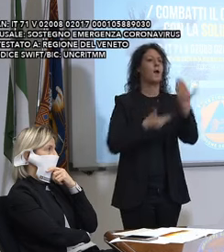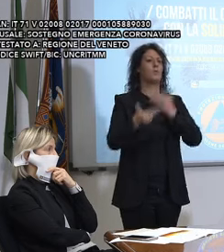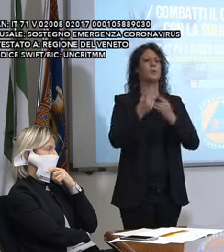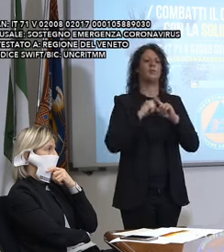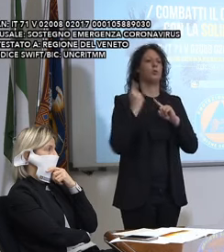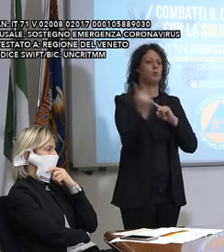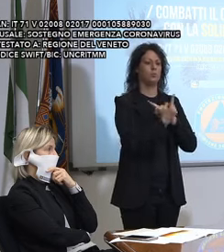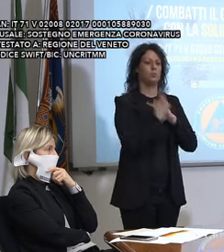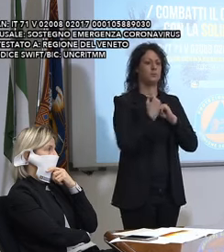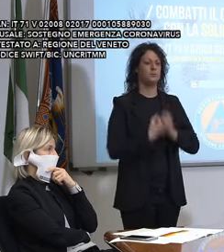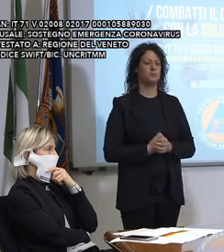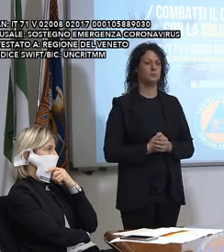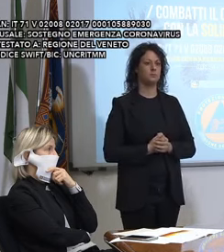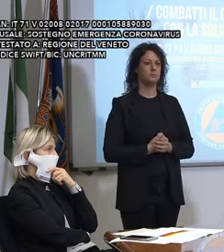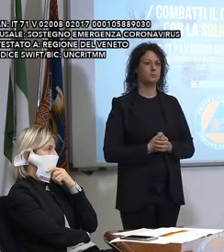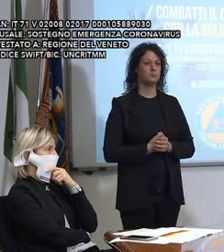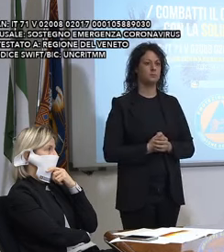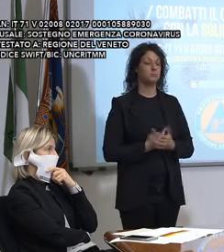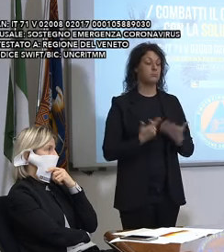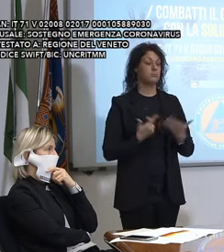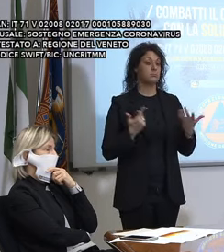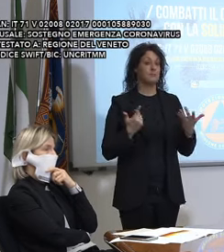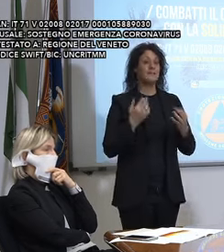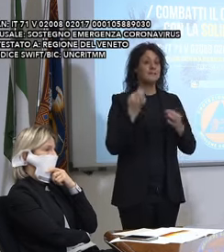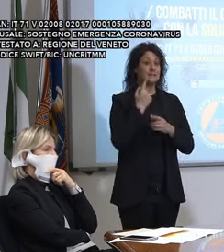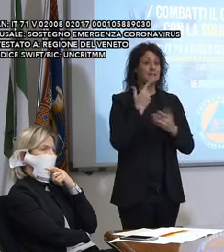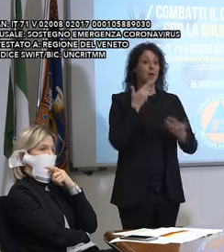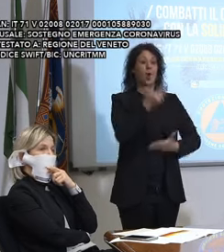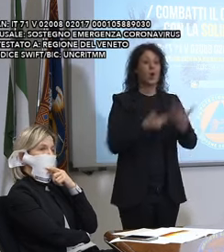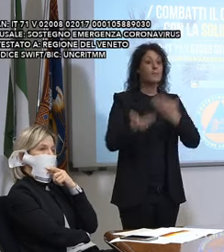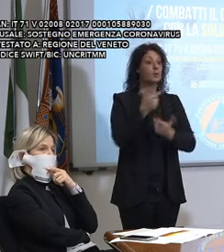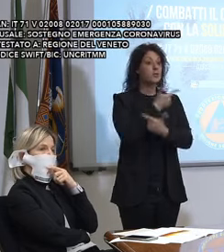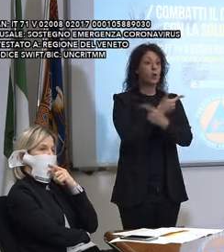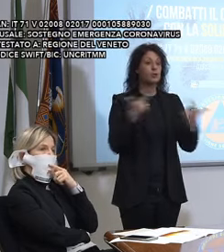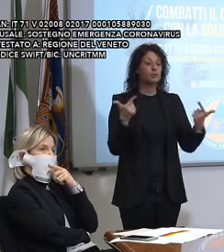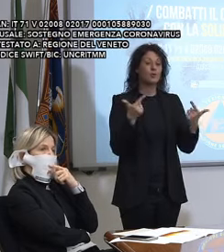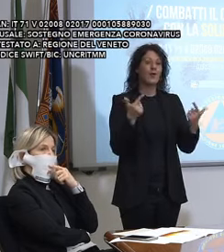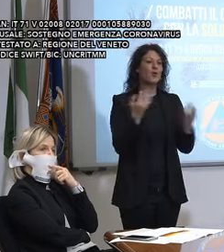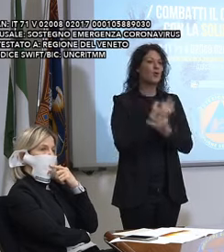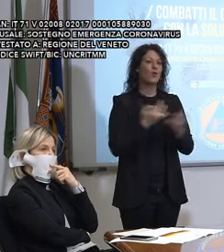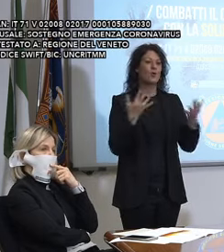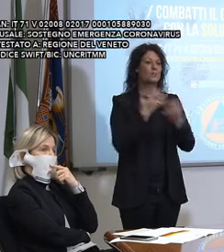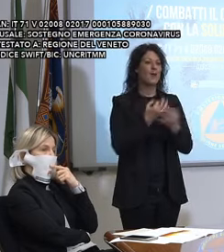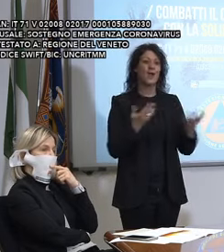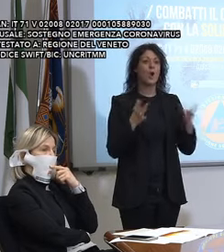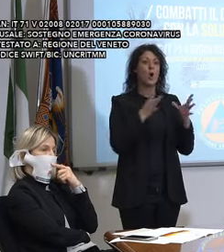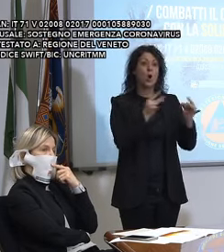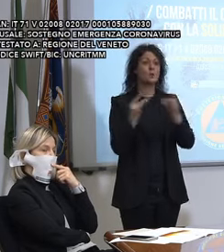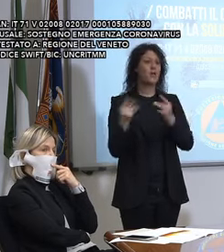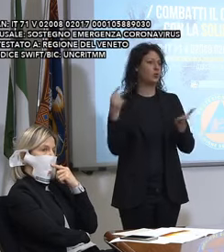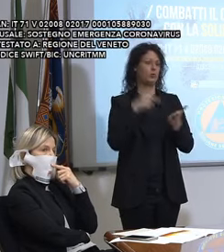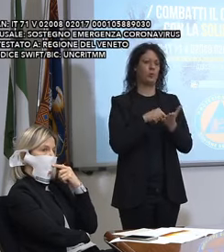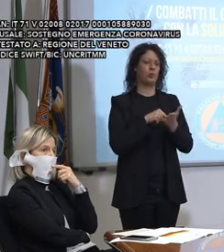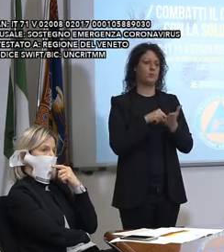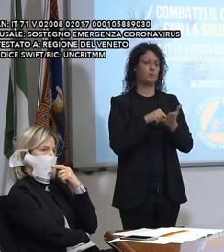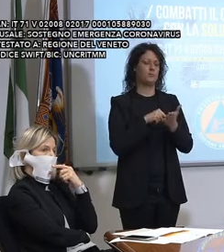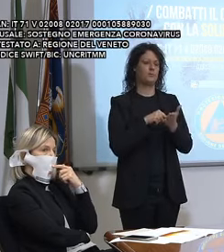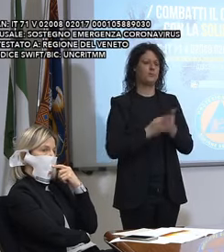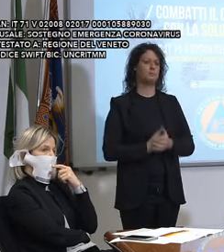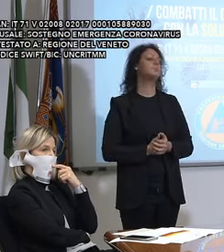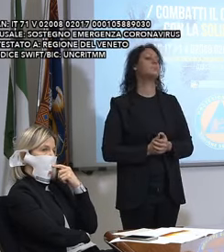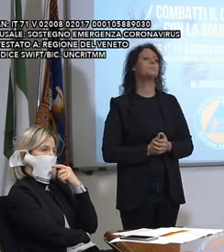Altrimenti, se non c'è questa collaborazione, è inevitabile che ci ricontagiamo. Il che non vuol dire che